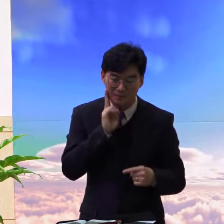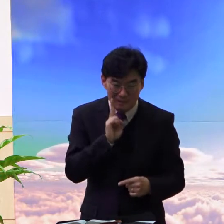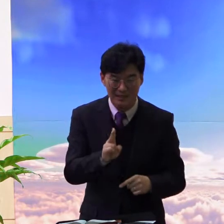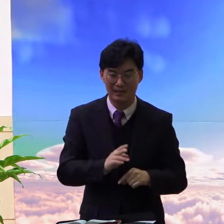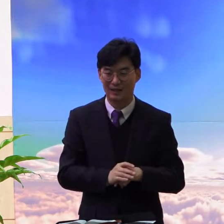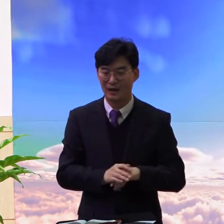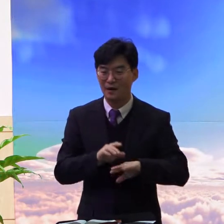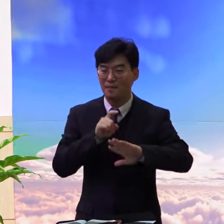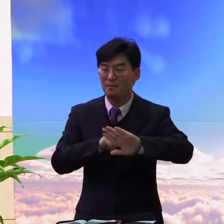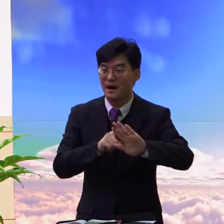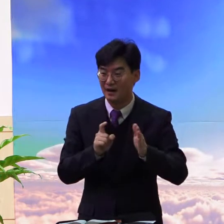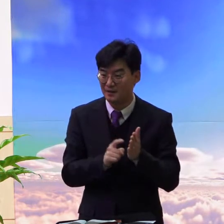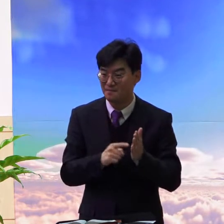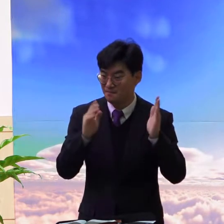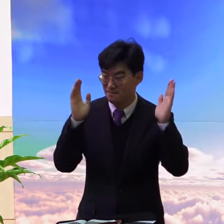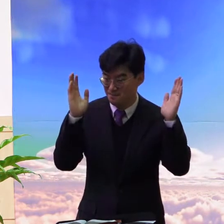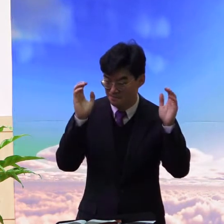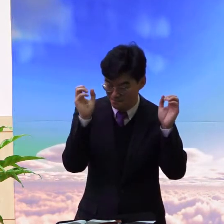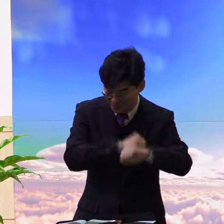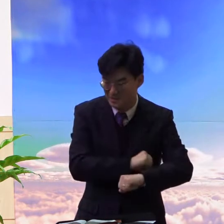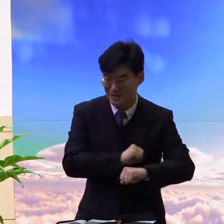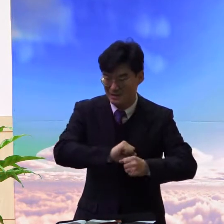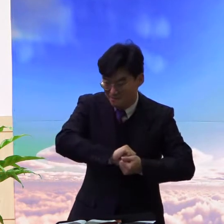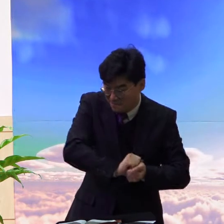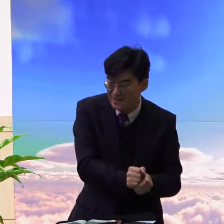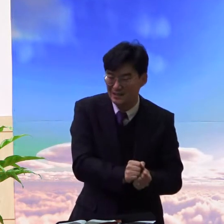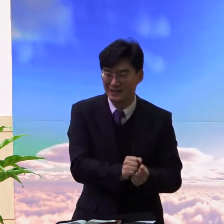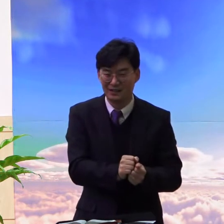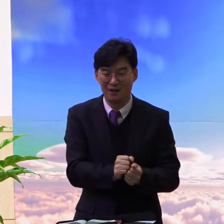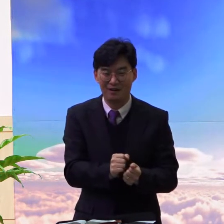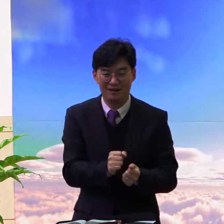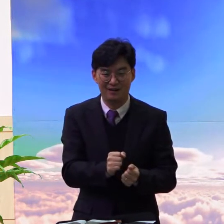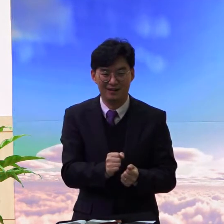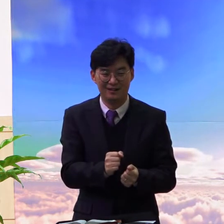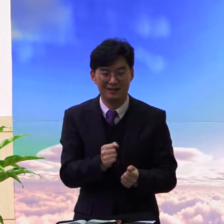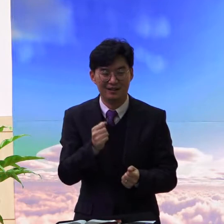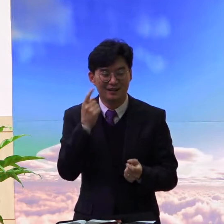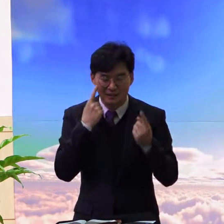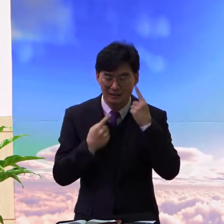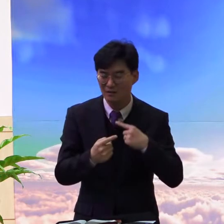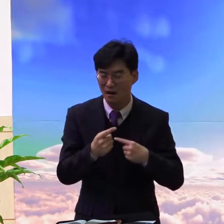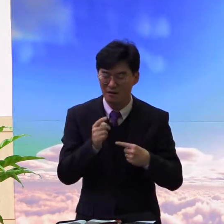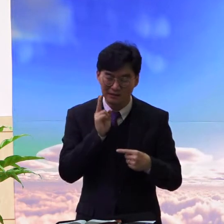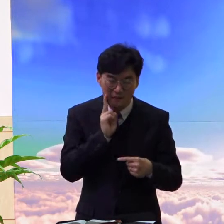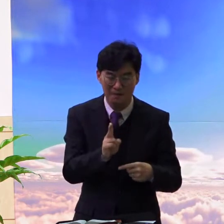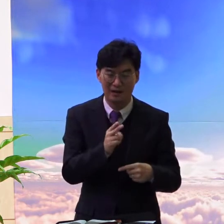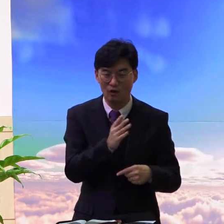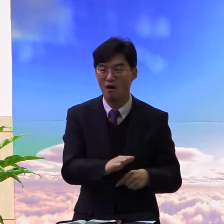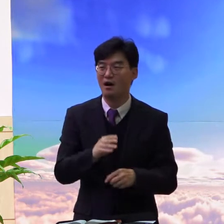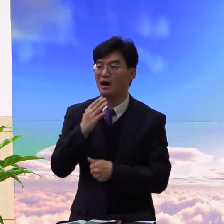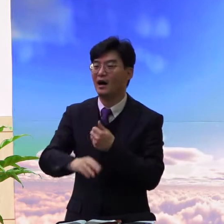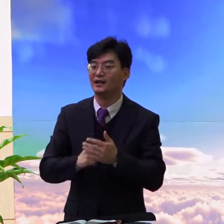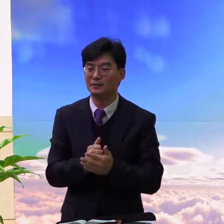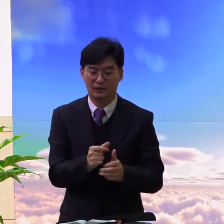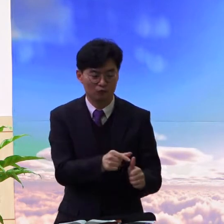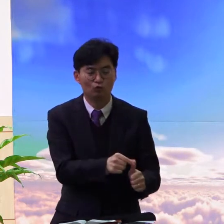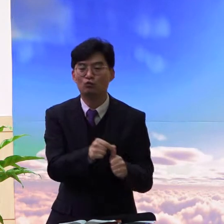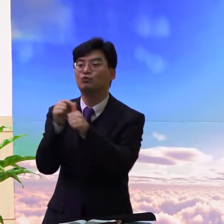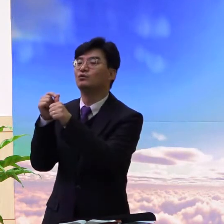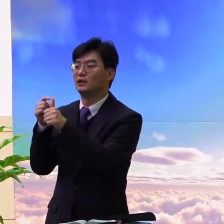것처럼 느껴져도 하나님은 절망 가운데 있는 그 사람을 다시 일으키셔서